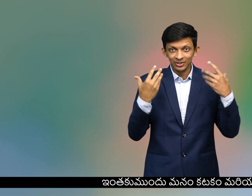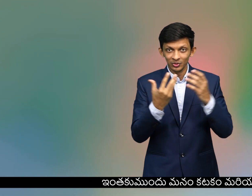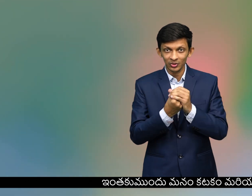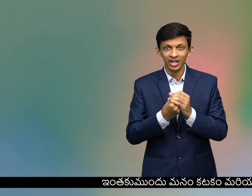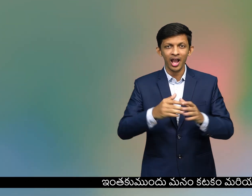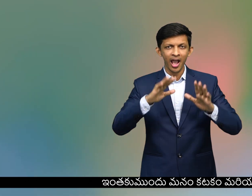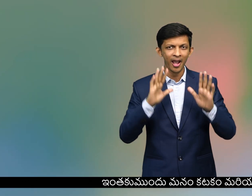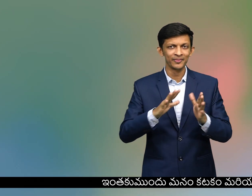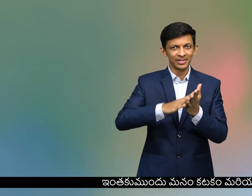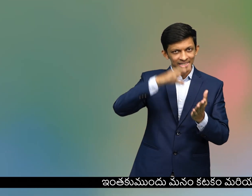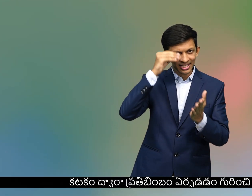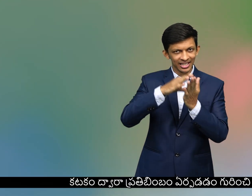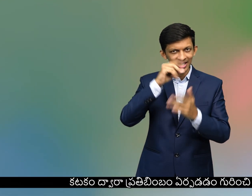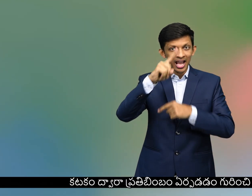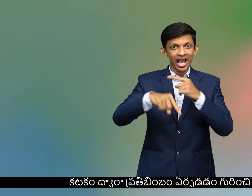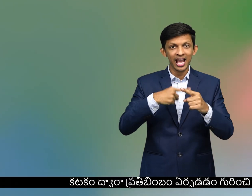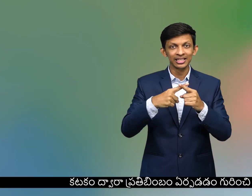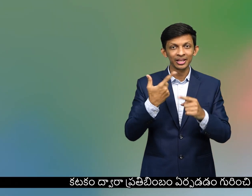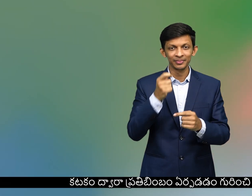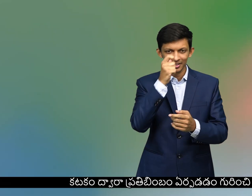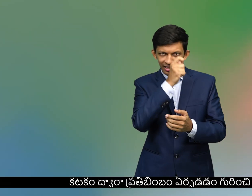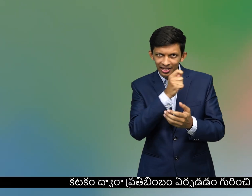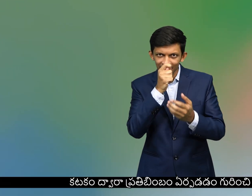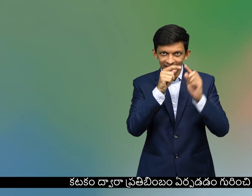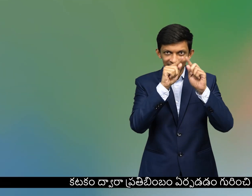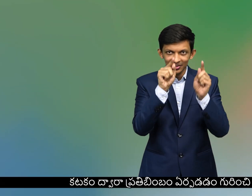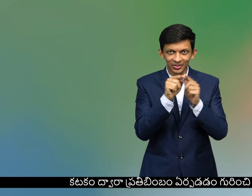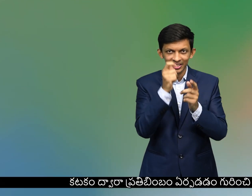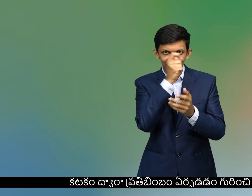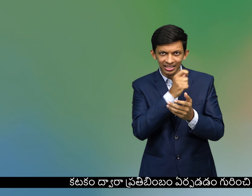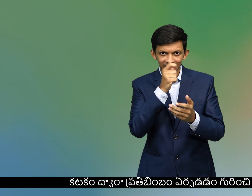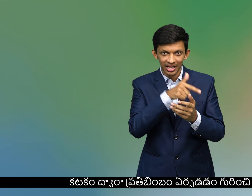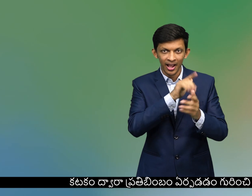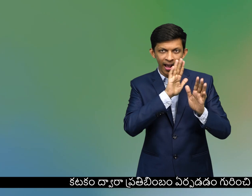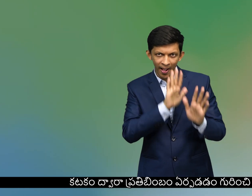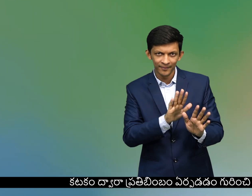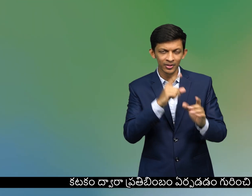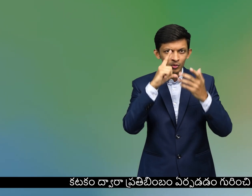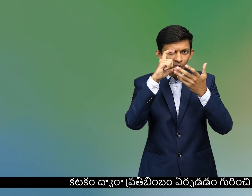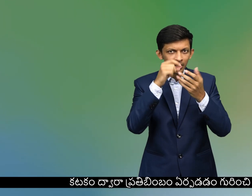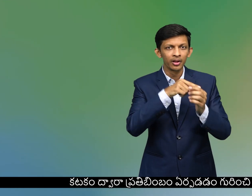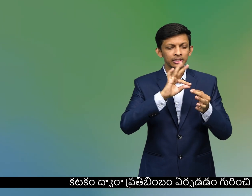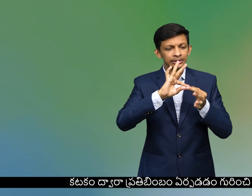ఇంతకు ముందు మనం కటకం మరియు కటకం ద్వారా ప్రతిబింబం ఏర్పడడం గురించి తెలుసుకున్నాము.